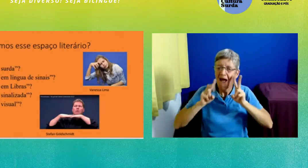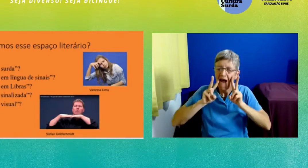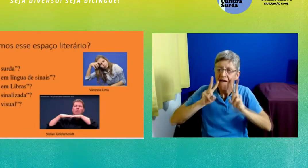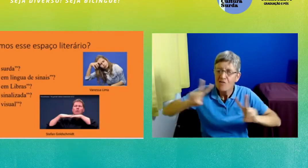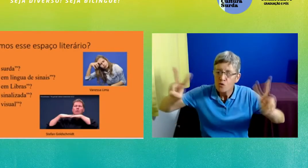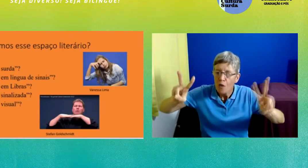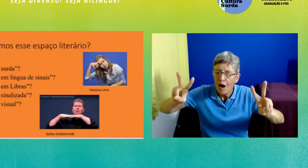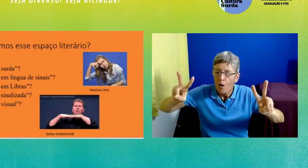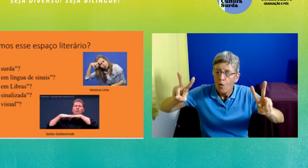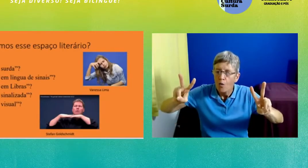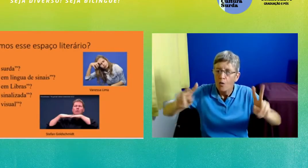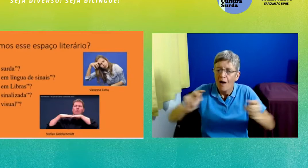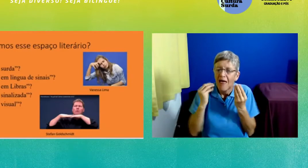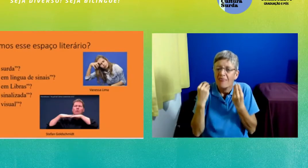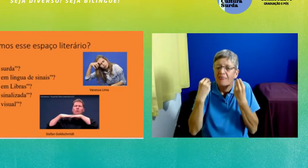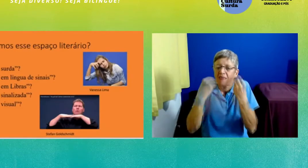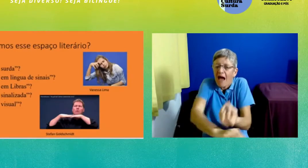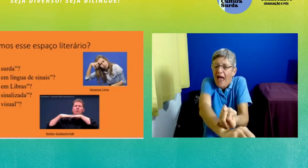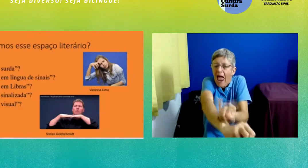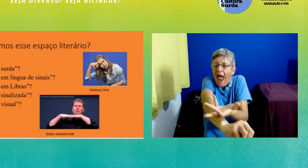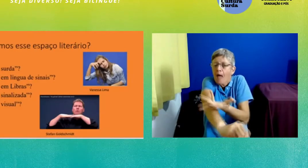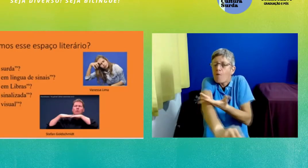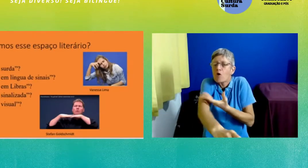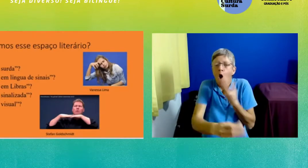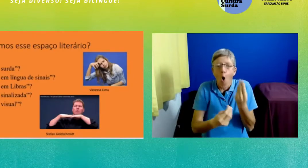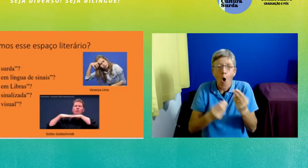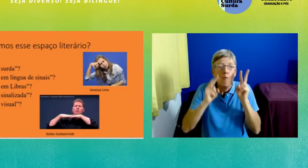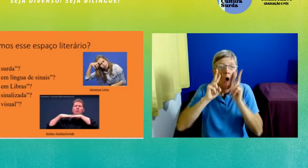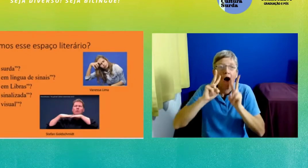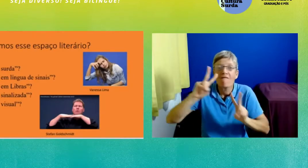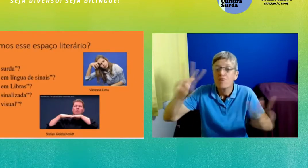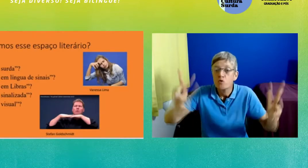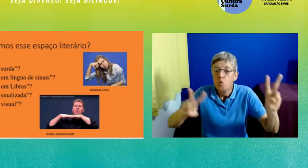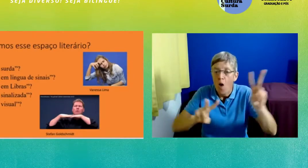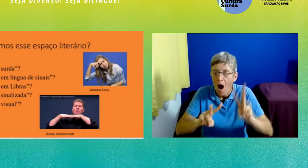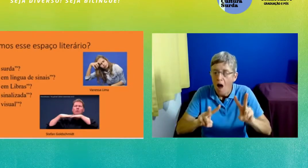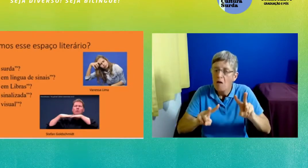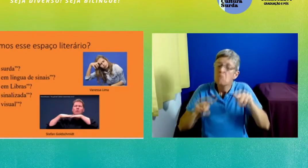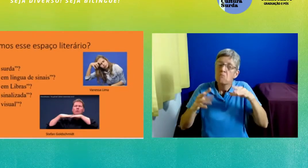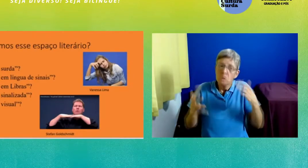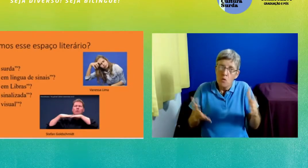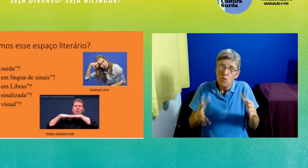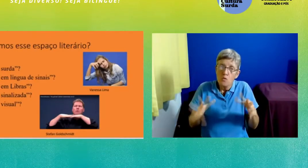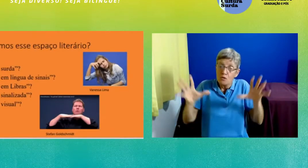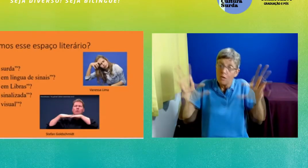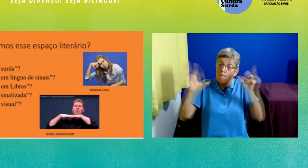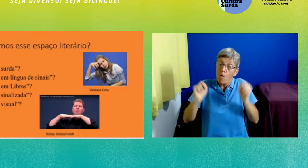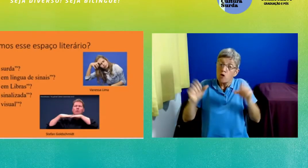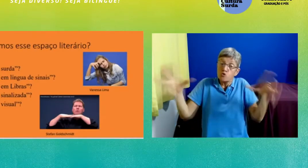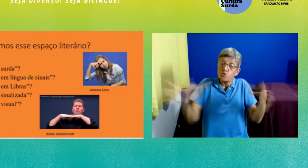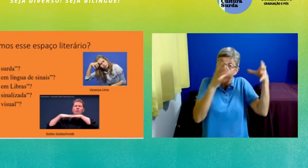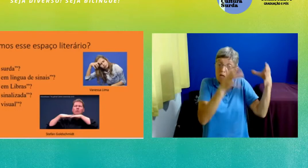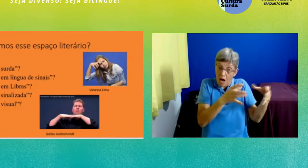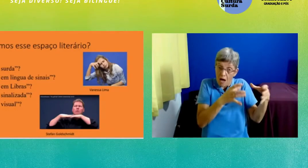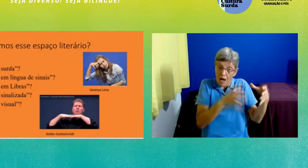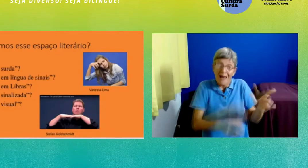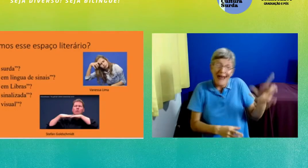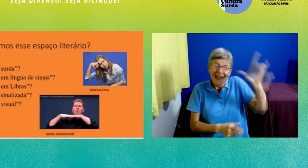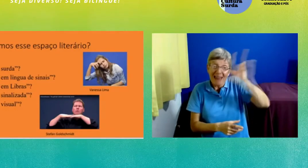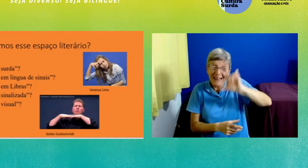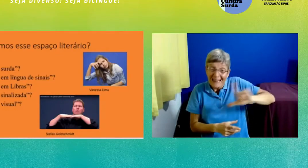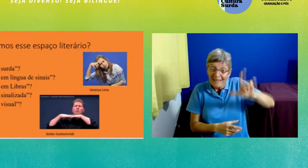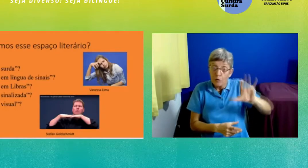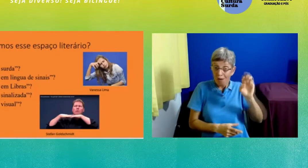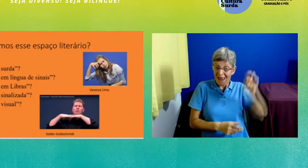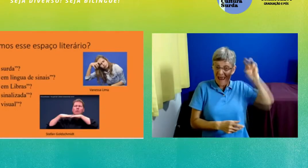Por isso que ele vai usar a Libras e sempre a característica visual para dar a emoção de forma